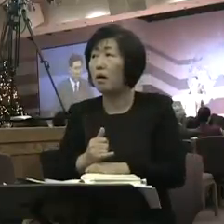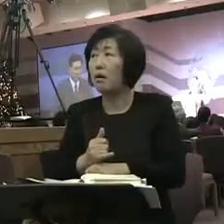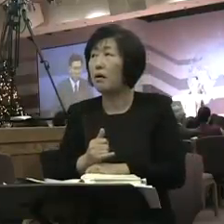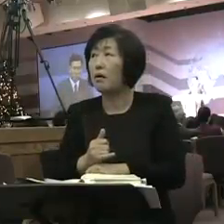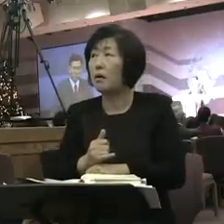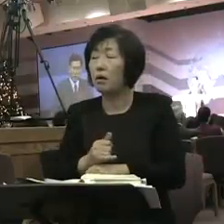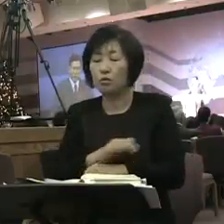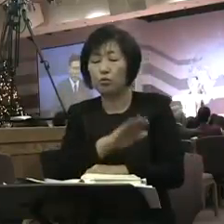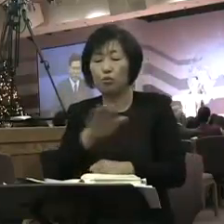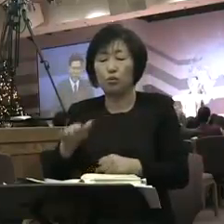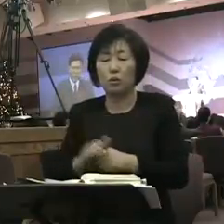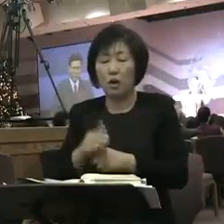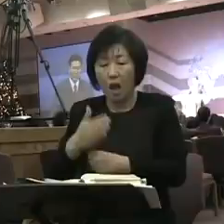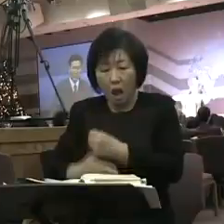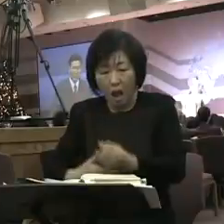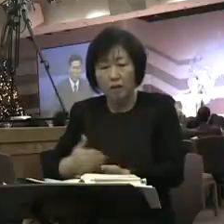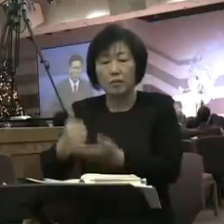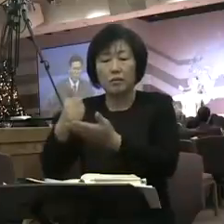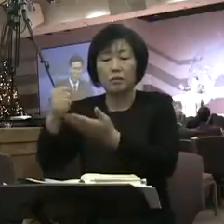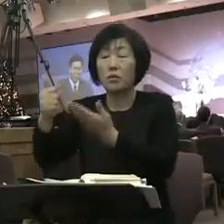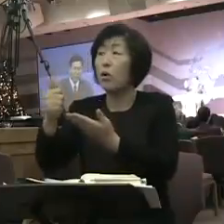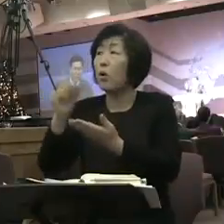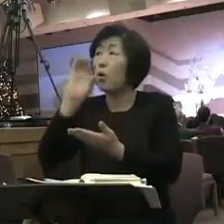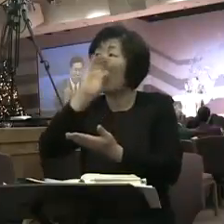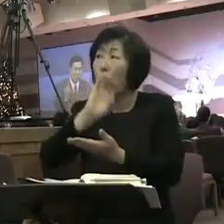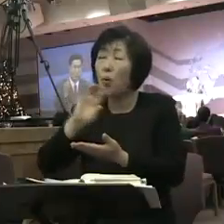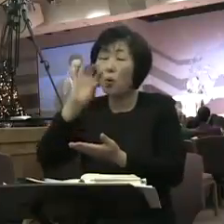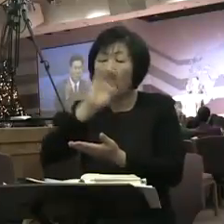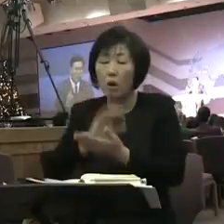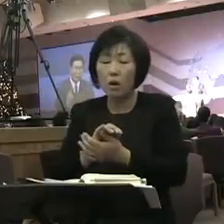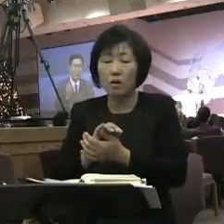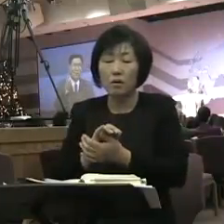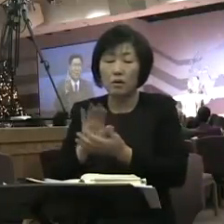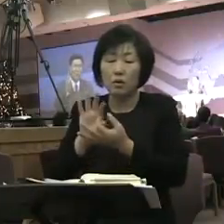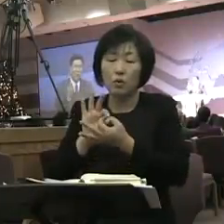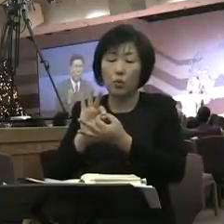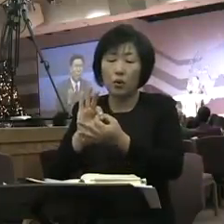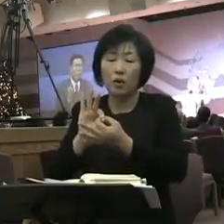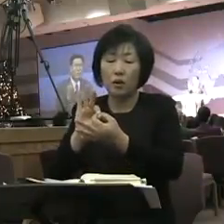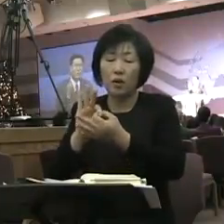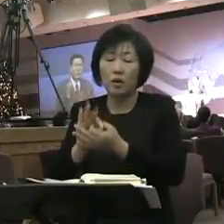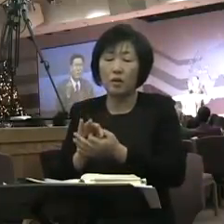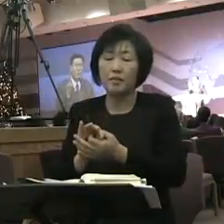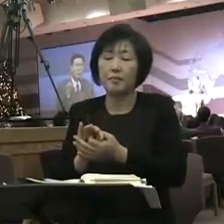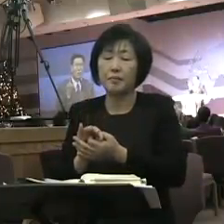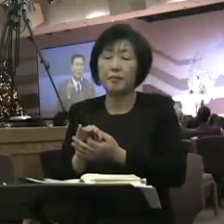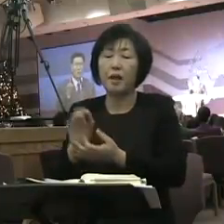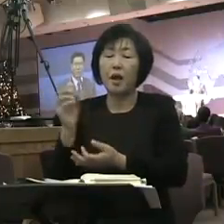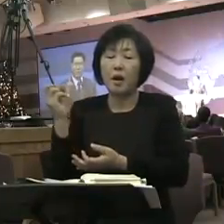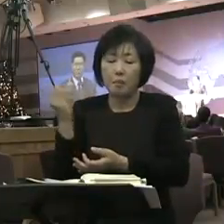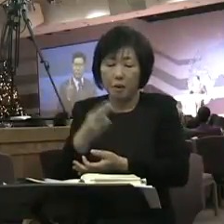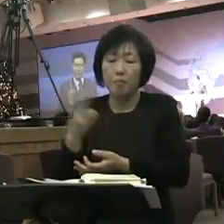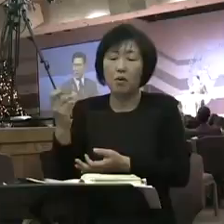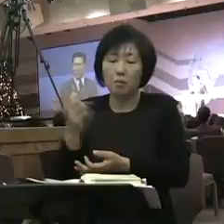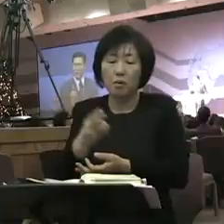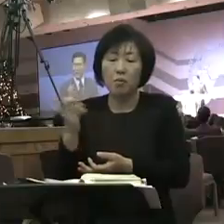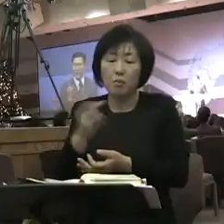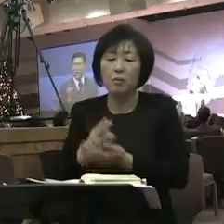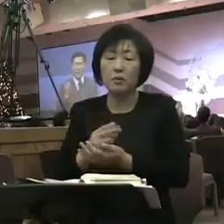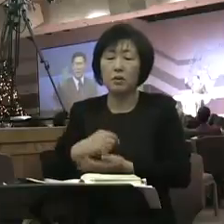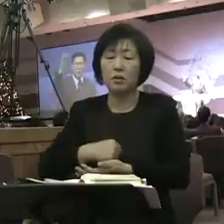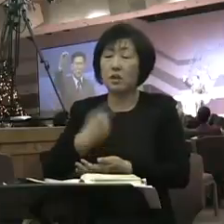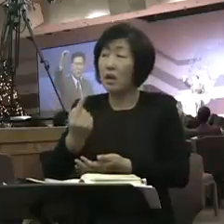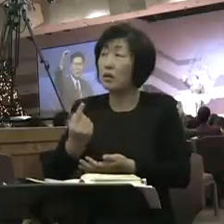우리는요, 하나님께서 훈련과 연습을 통해서 반복적으로 우리